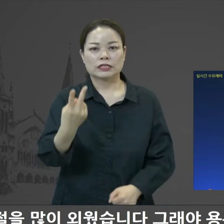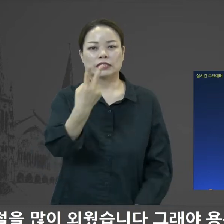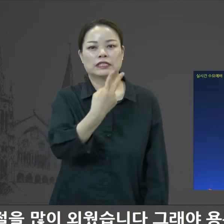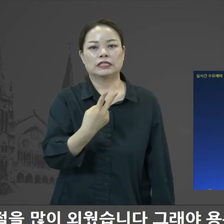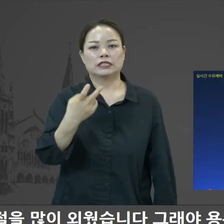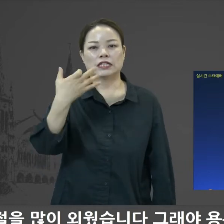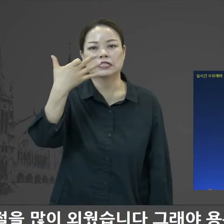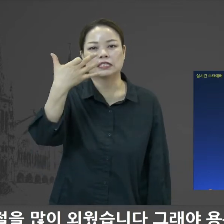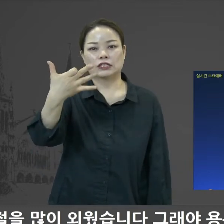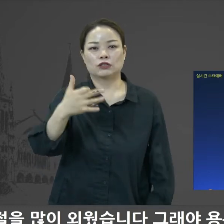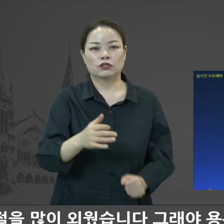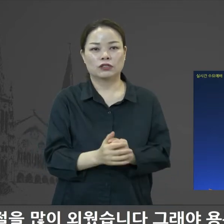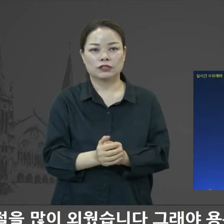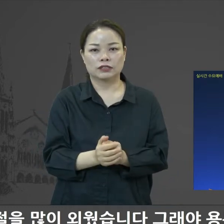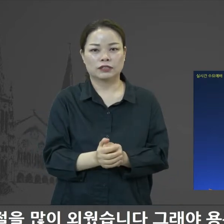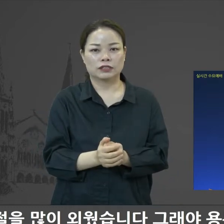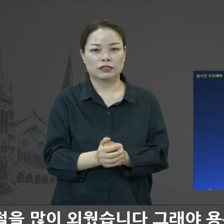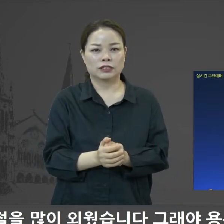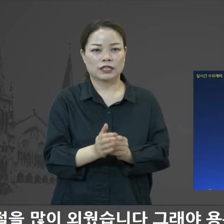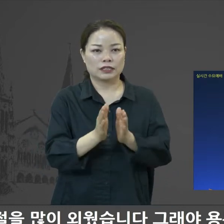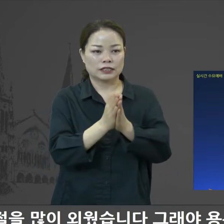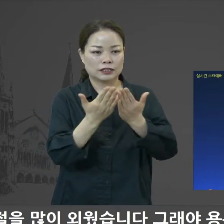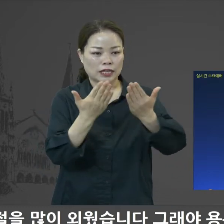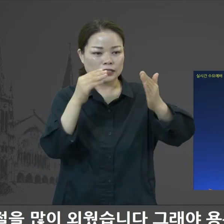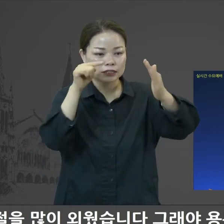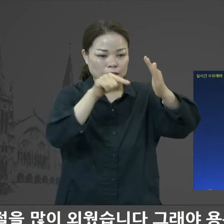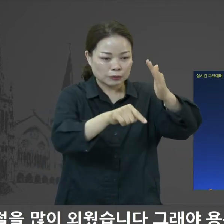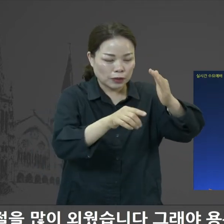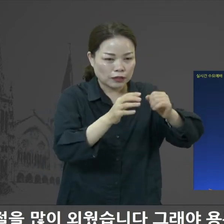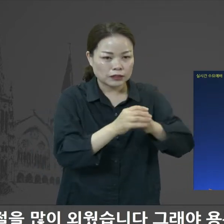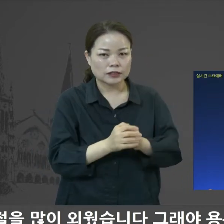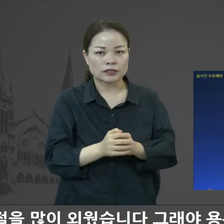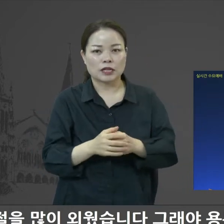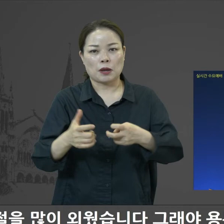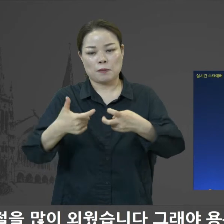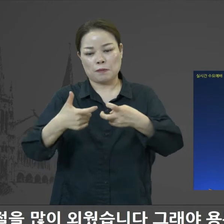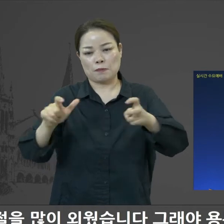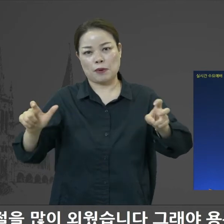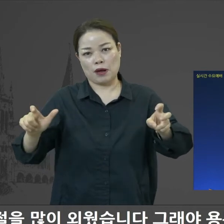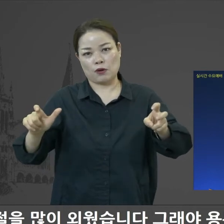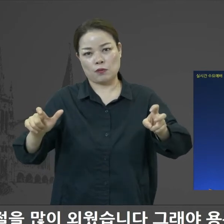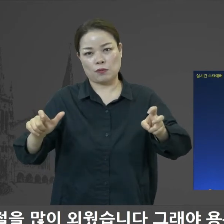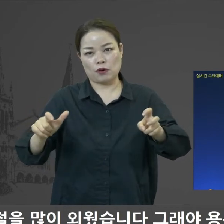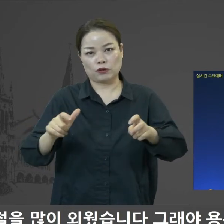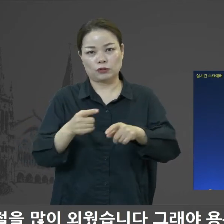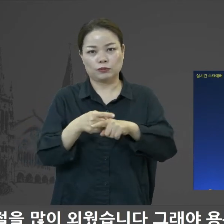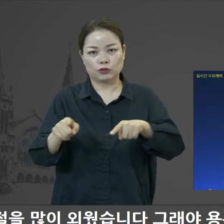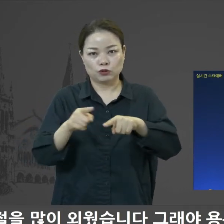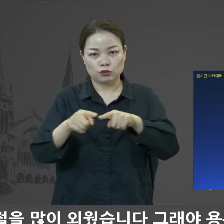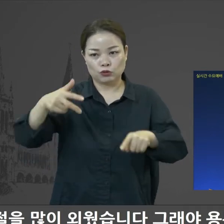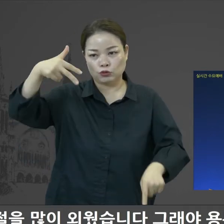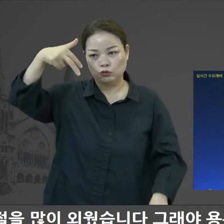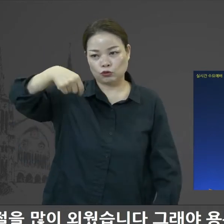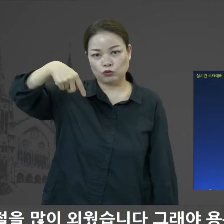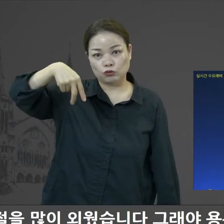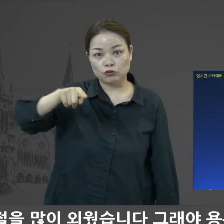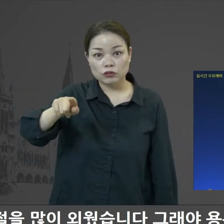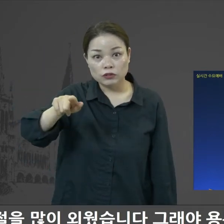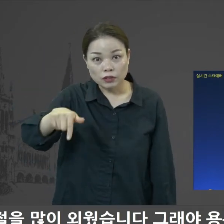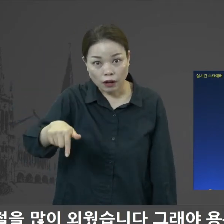2019년 제가 교보문고에 갔었을 때 이 사람이 마가복음을 주석해가지고 도올의 마가복음 이렇게